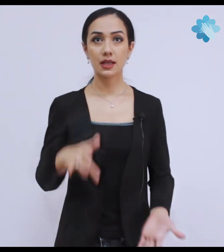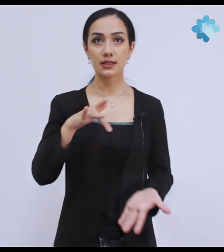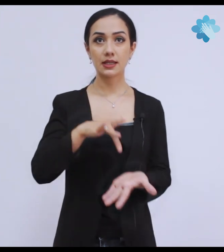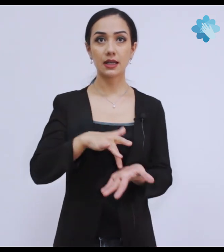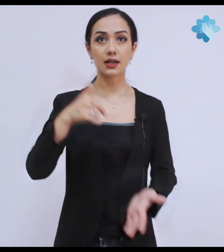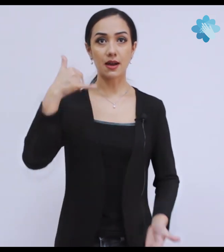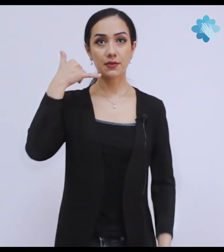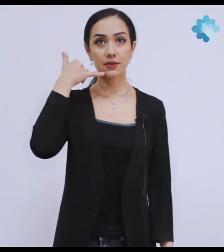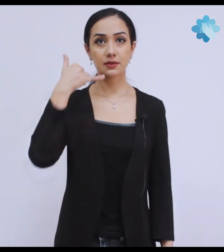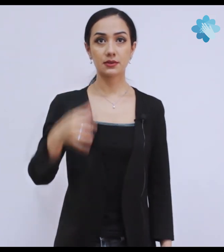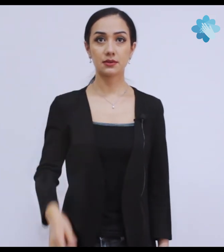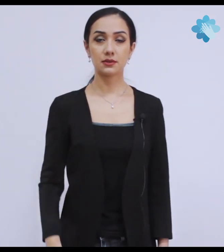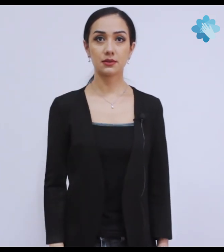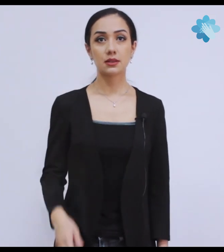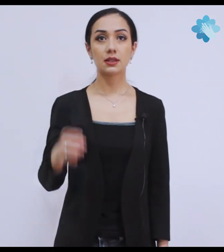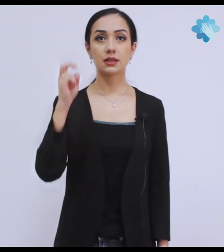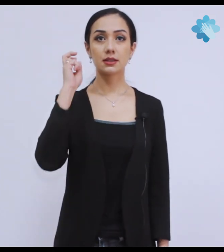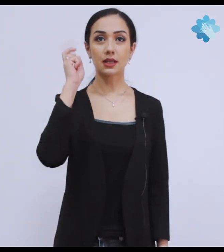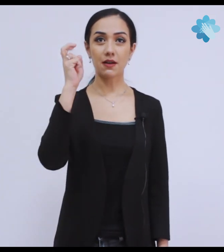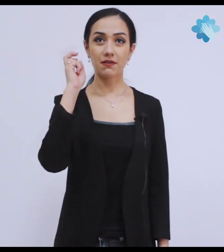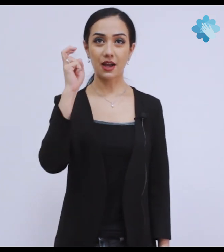телеграф трамвай